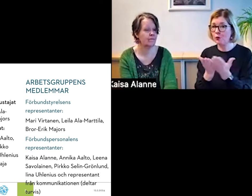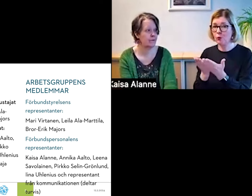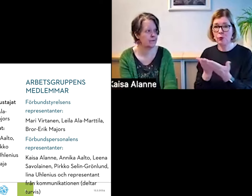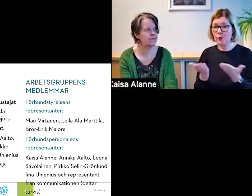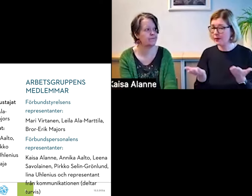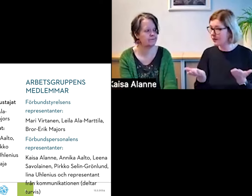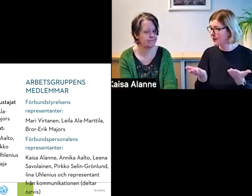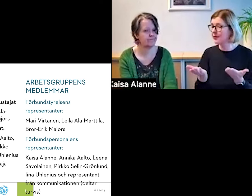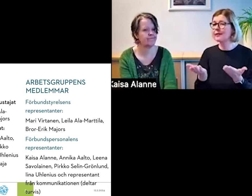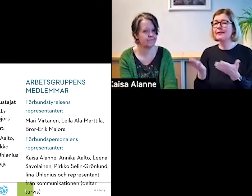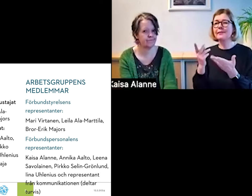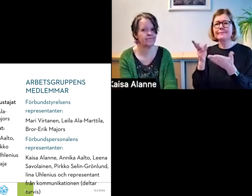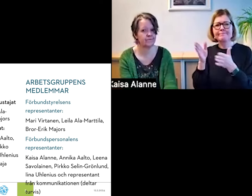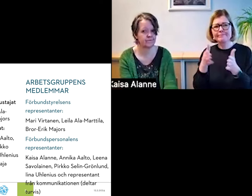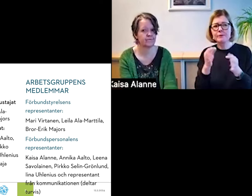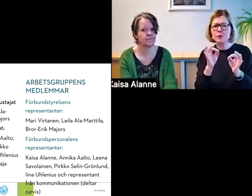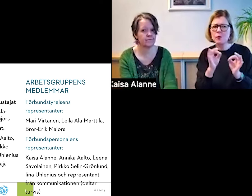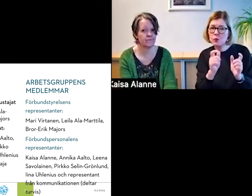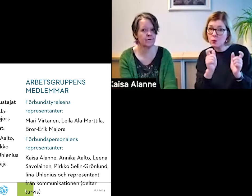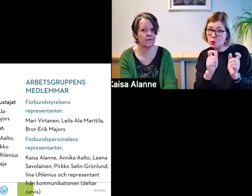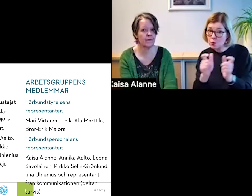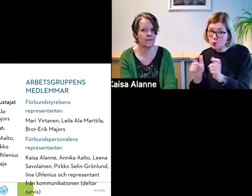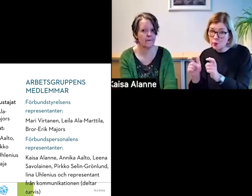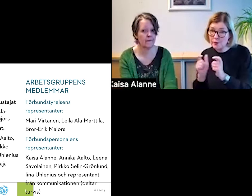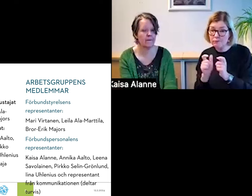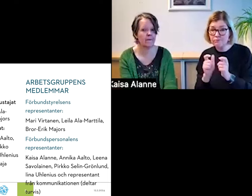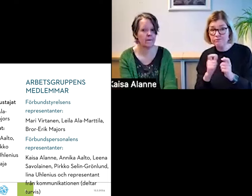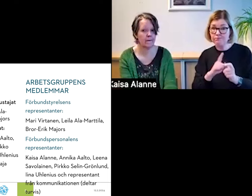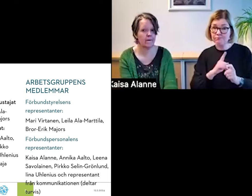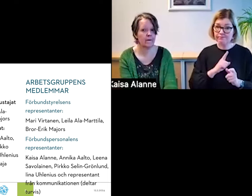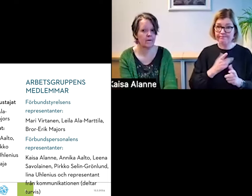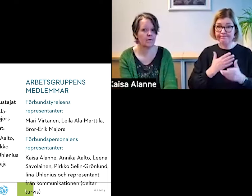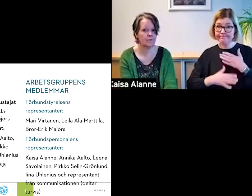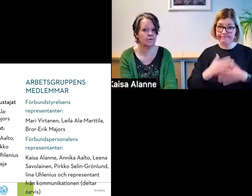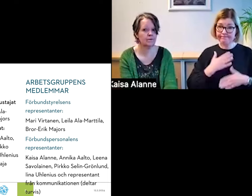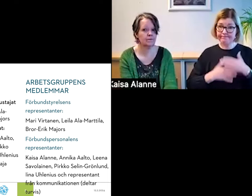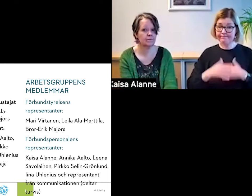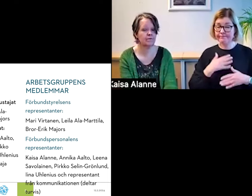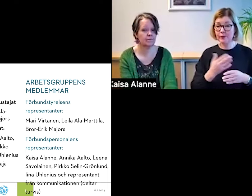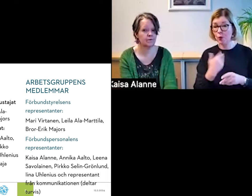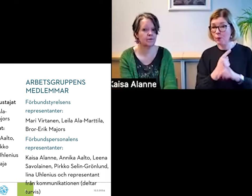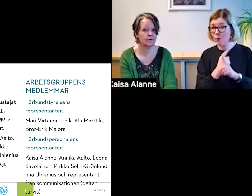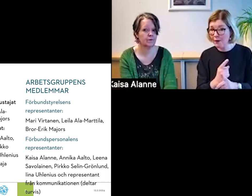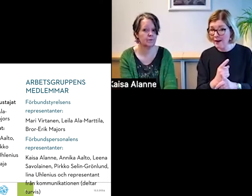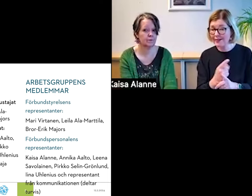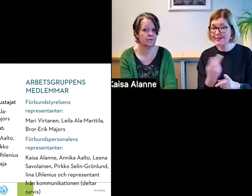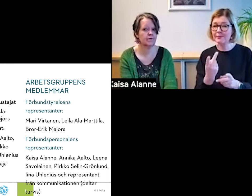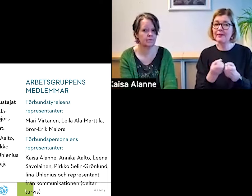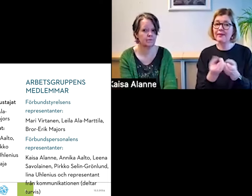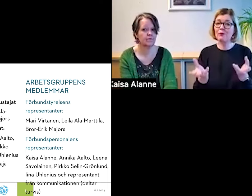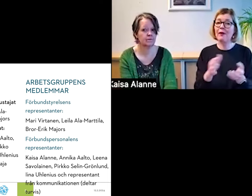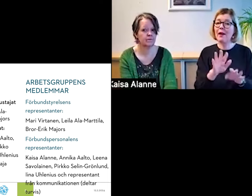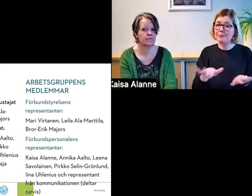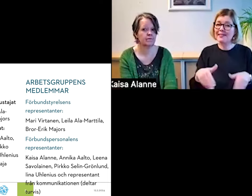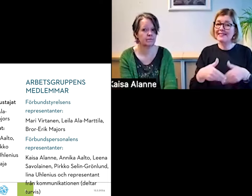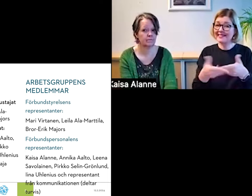vanhemmilta oppilailta, mutta tällä hetkellä tilanne on täysin eri, joten käänsimme katseemme sitten yhdistysten suuntaan, että